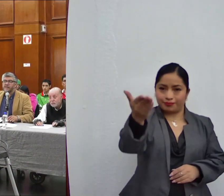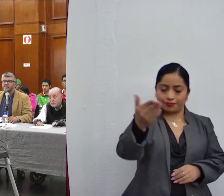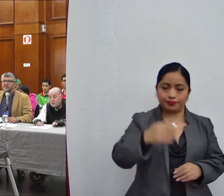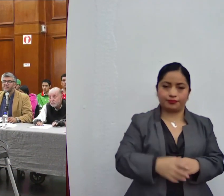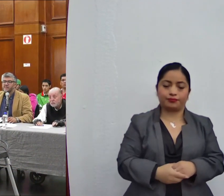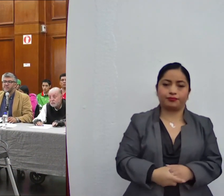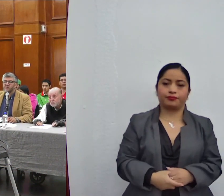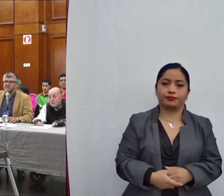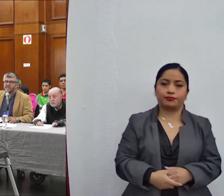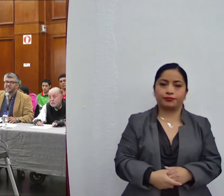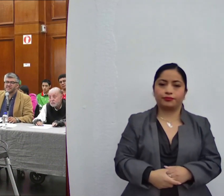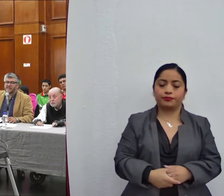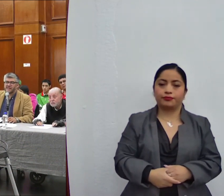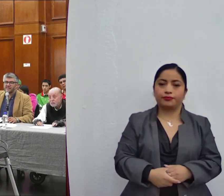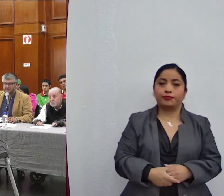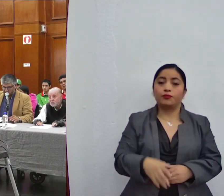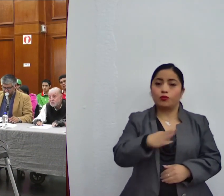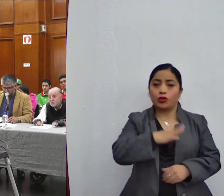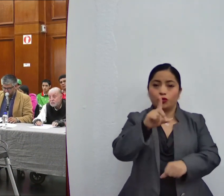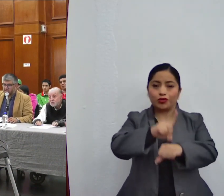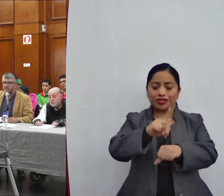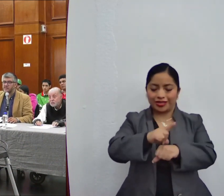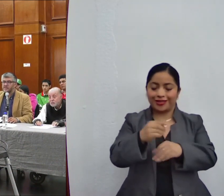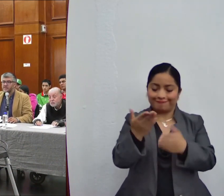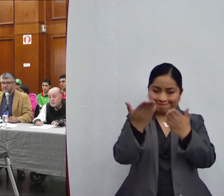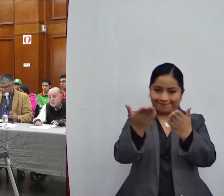Milaray. Buenos días. Adelante, Milaray.